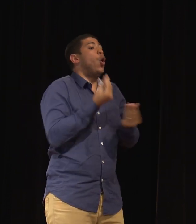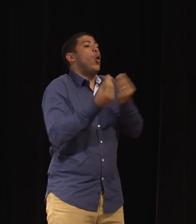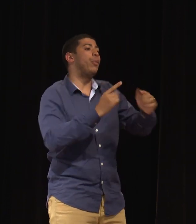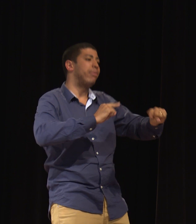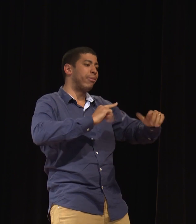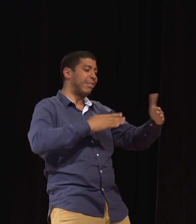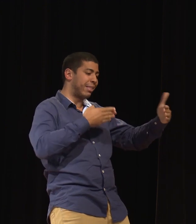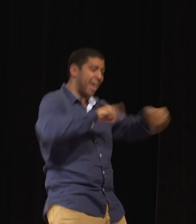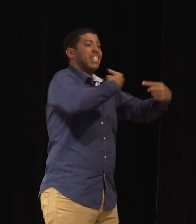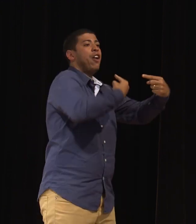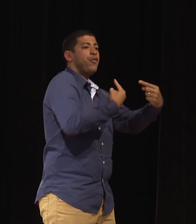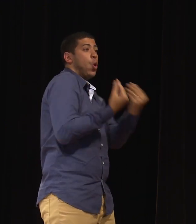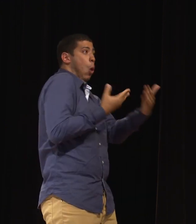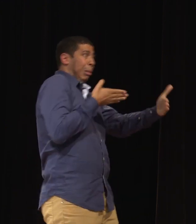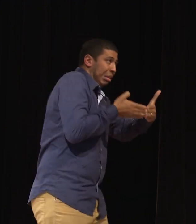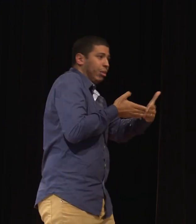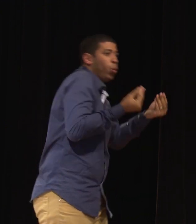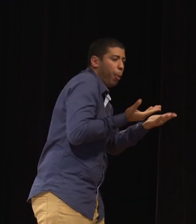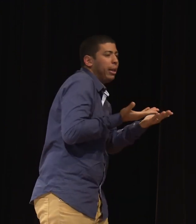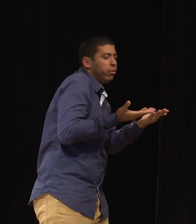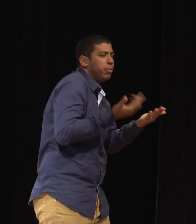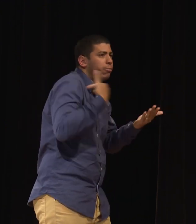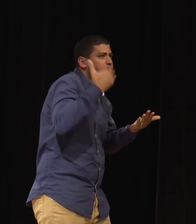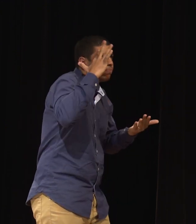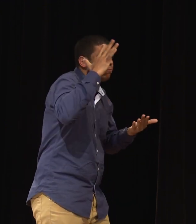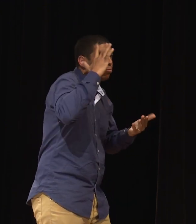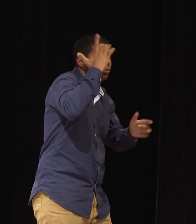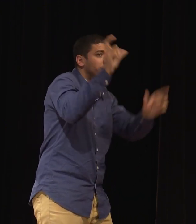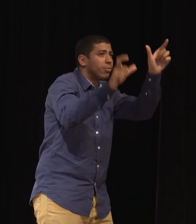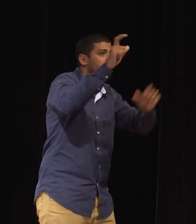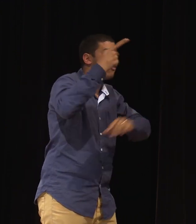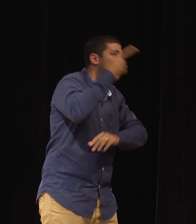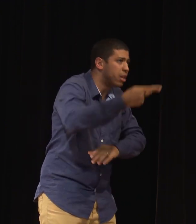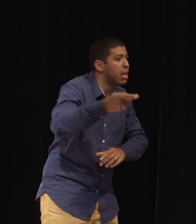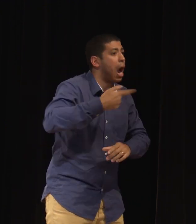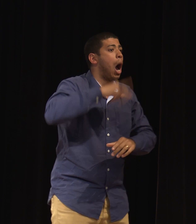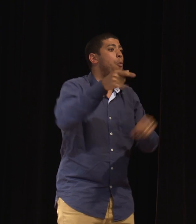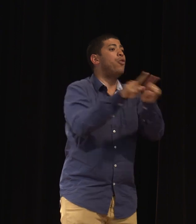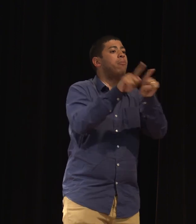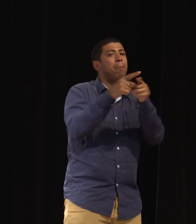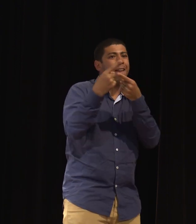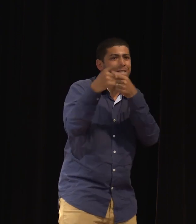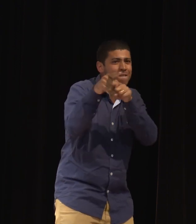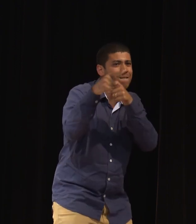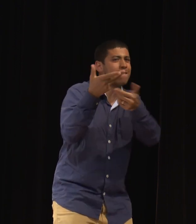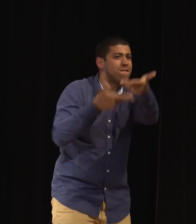Eu sou o único, então assim é um desafio muito maior para mim, assim. E eu percebo assim também o quanto que deve ser difícil. Assim,